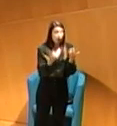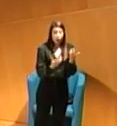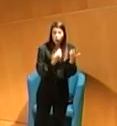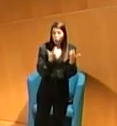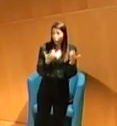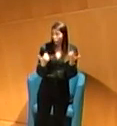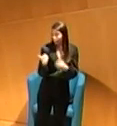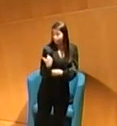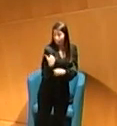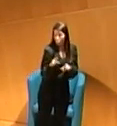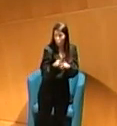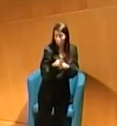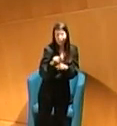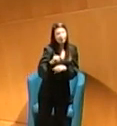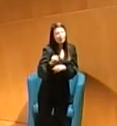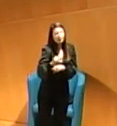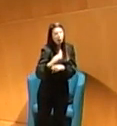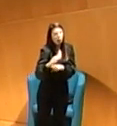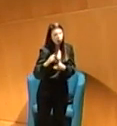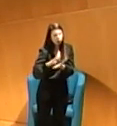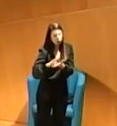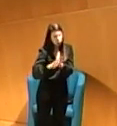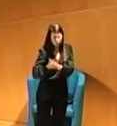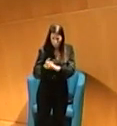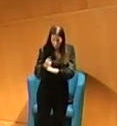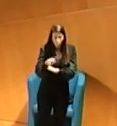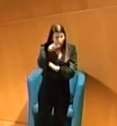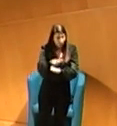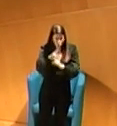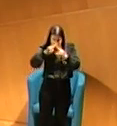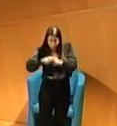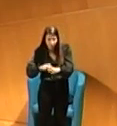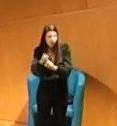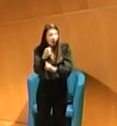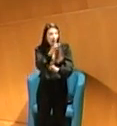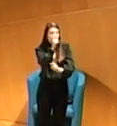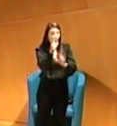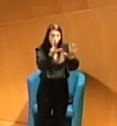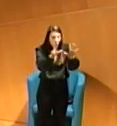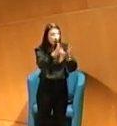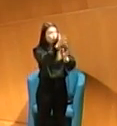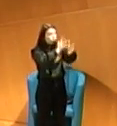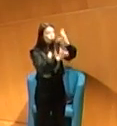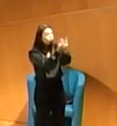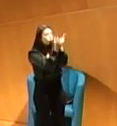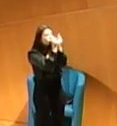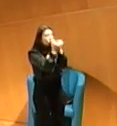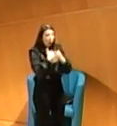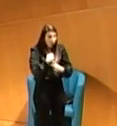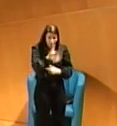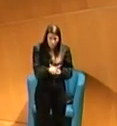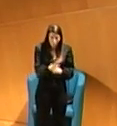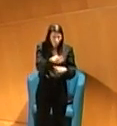Là, récemment, Isaac, on a invité un chercheur de Paris 8 qui nous a parlé. J'ai un immense respect pour